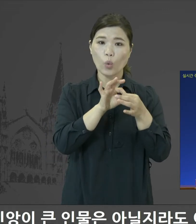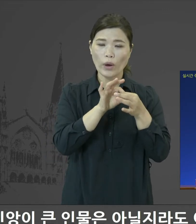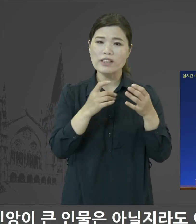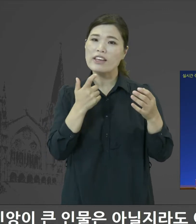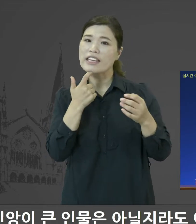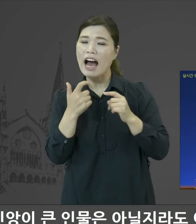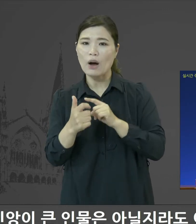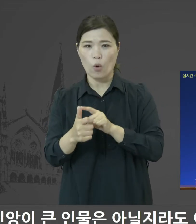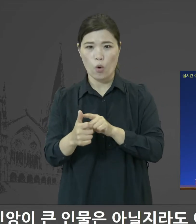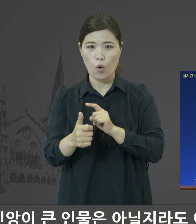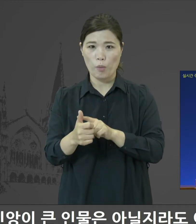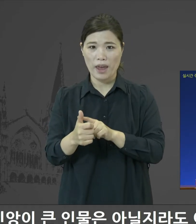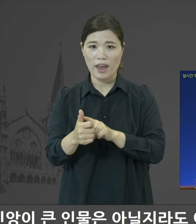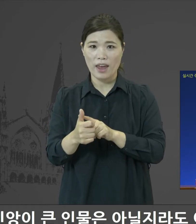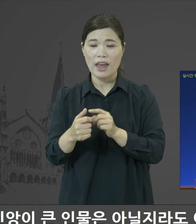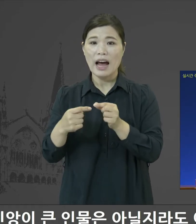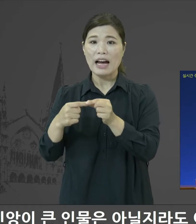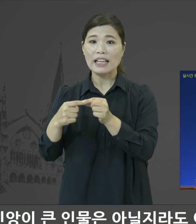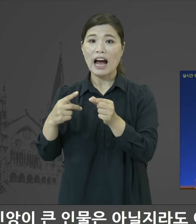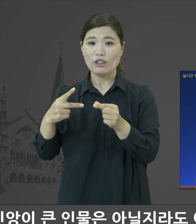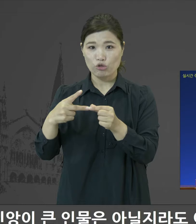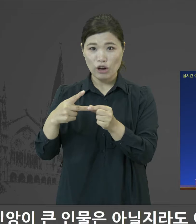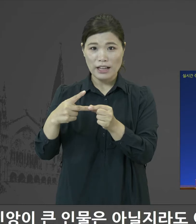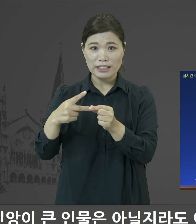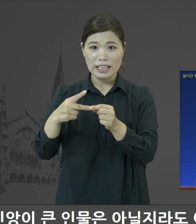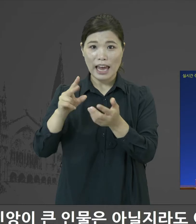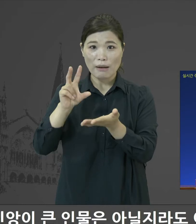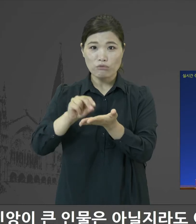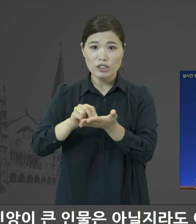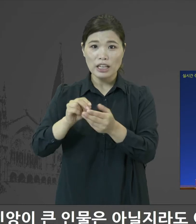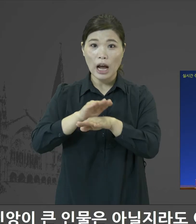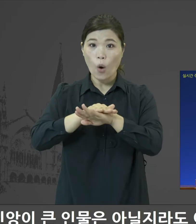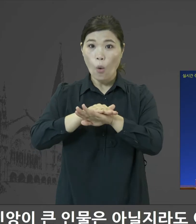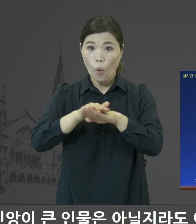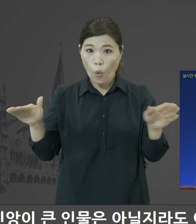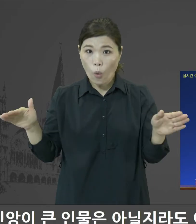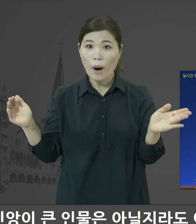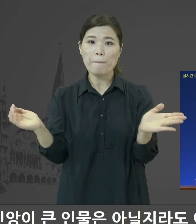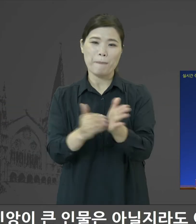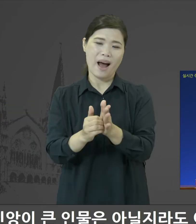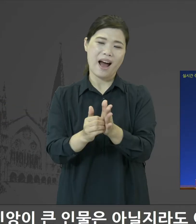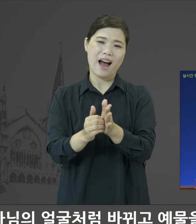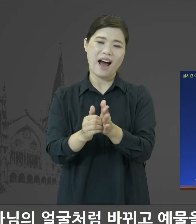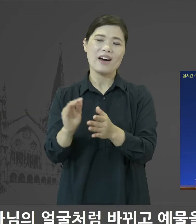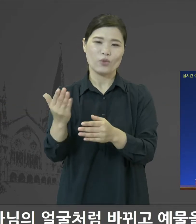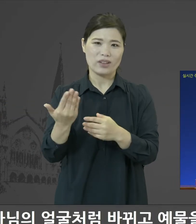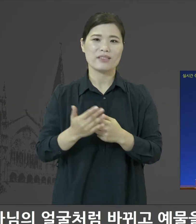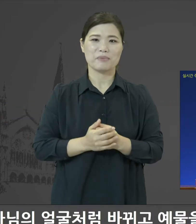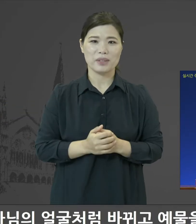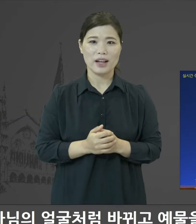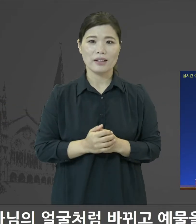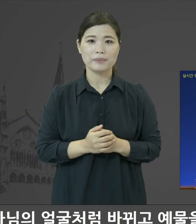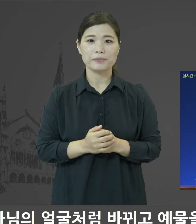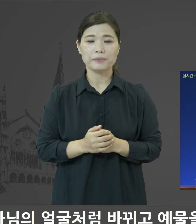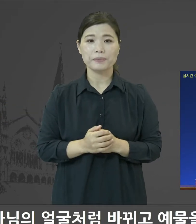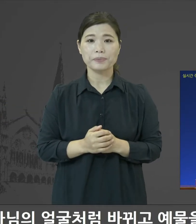두 가지 문제가 다 동시에 풀려 나갔던 것입니다.